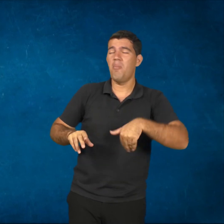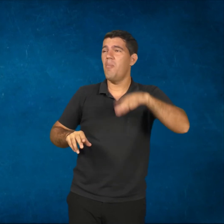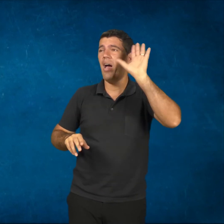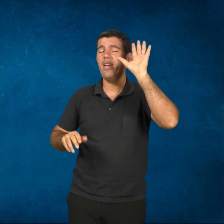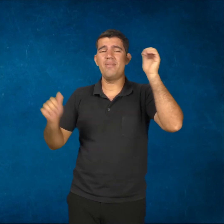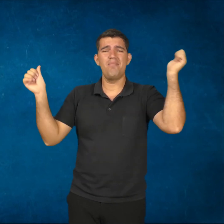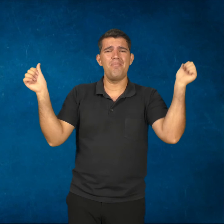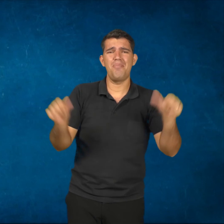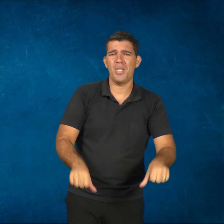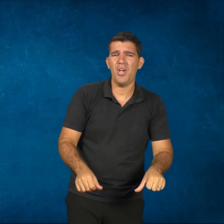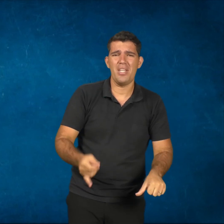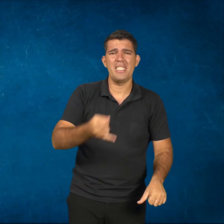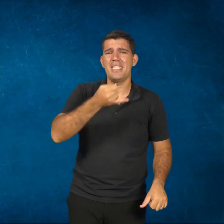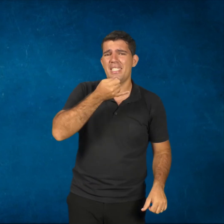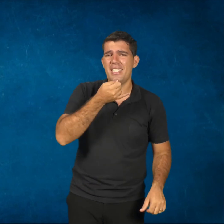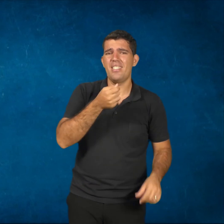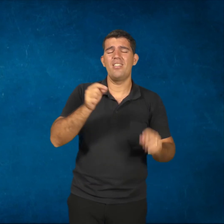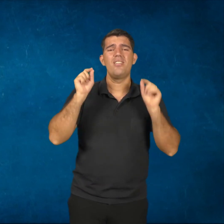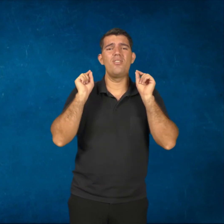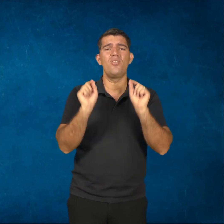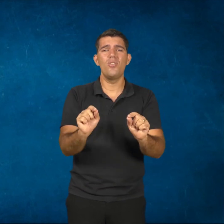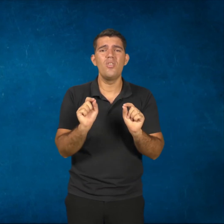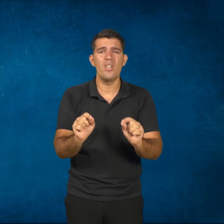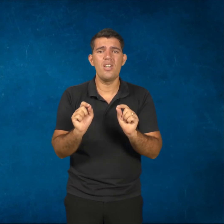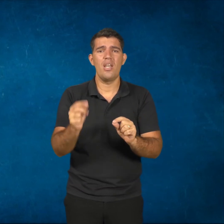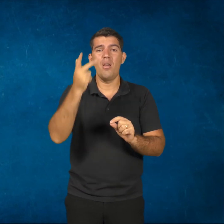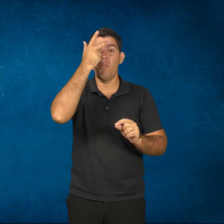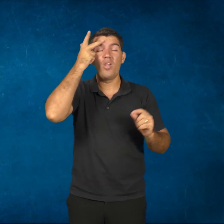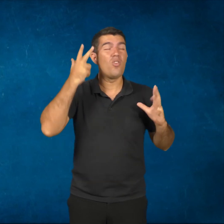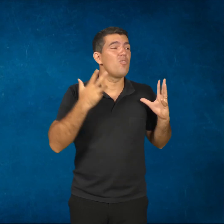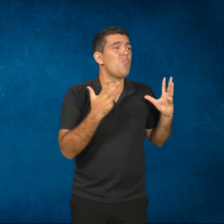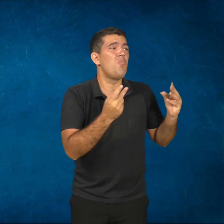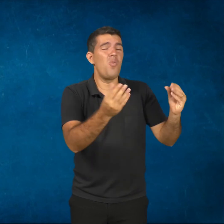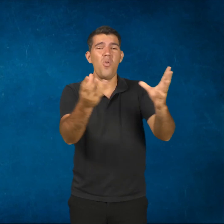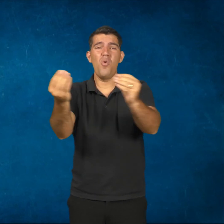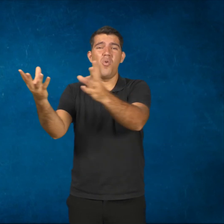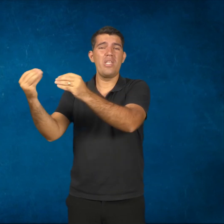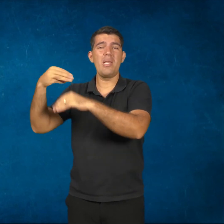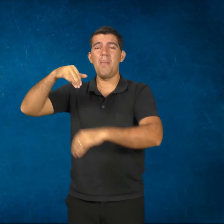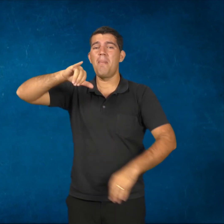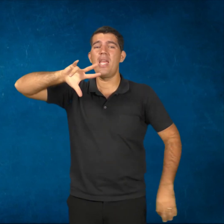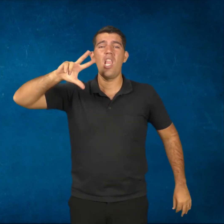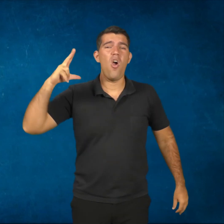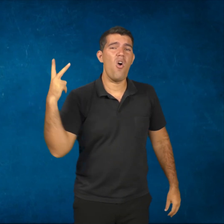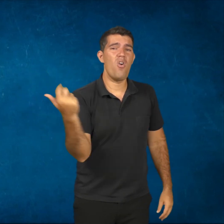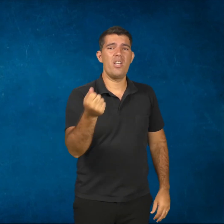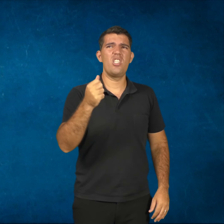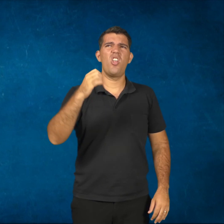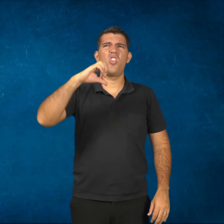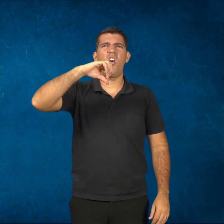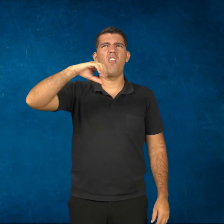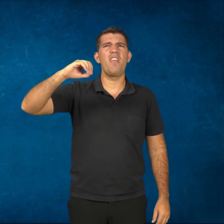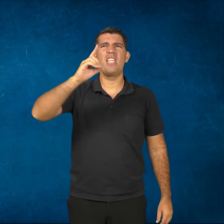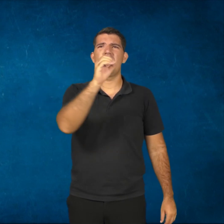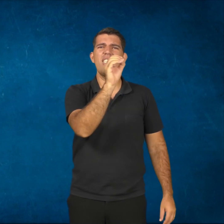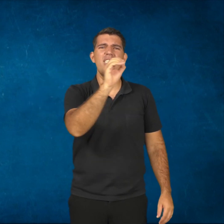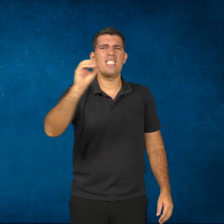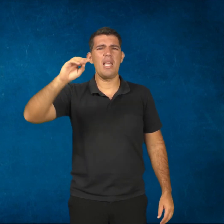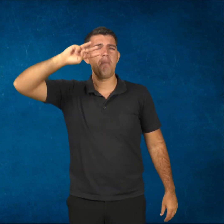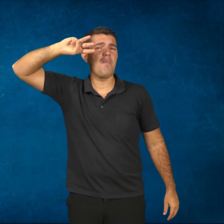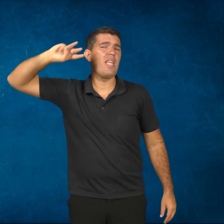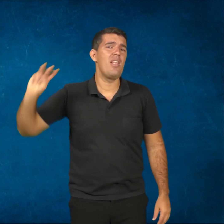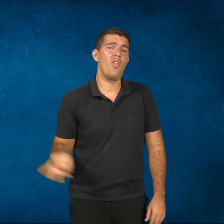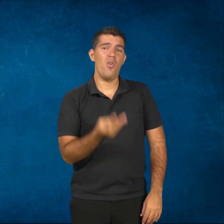Mais triste ainda do que isso, é que existem muitos milhões, eu falava, deve existir uns 90, 100